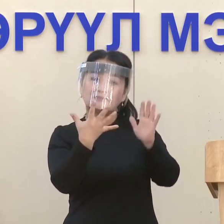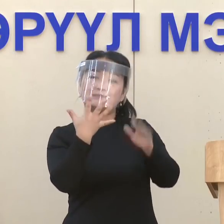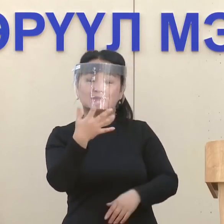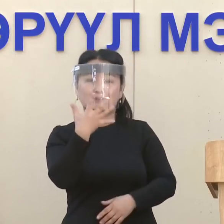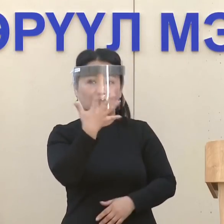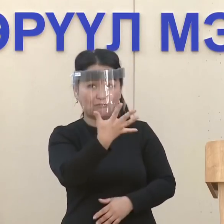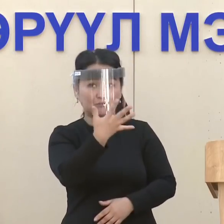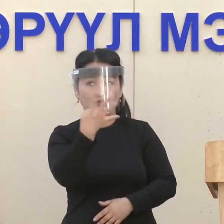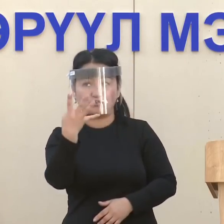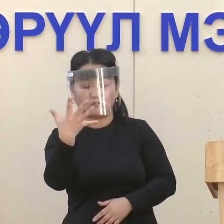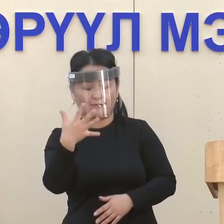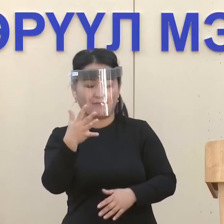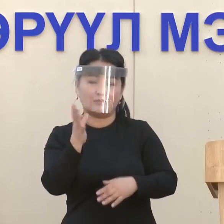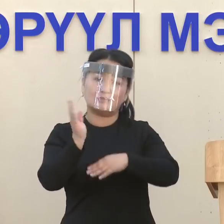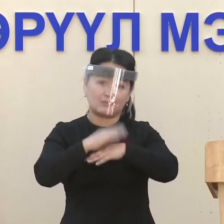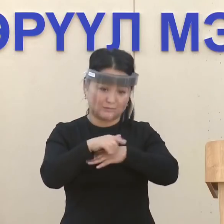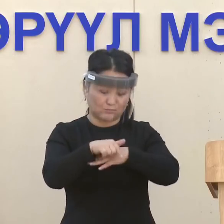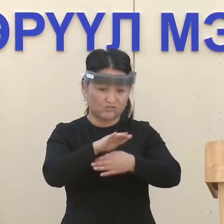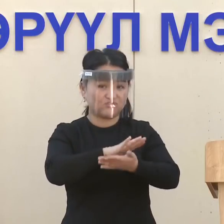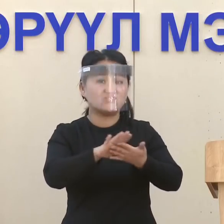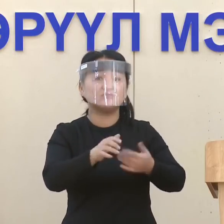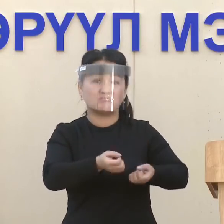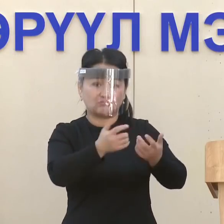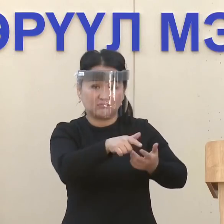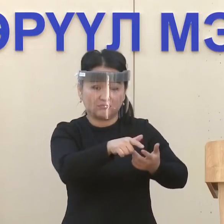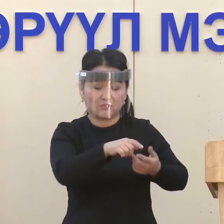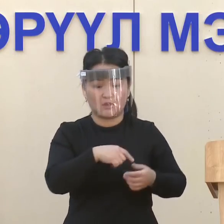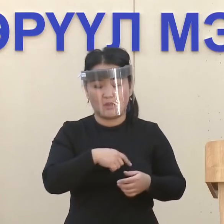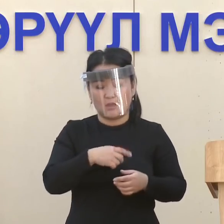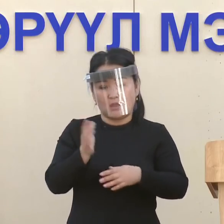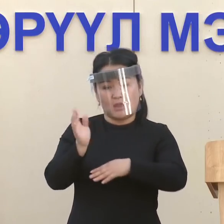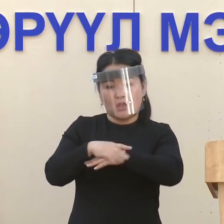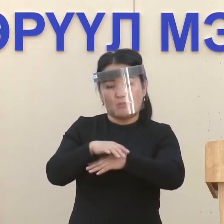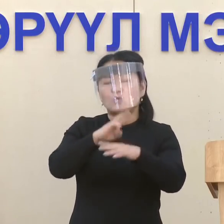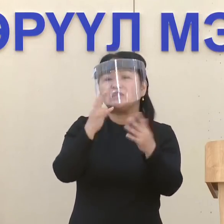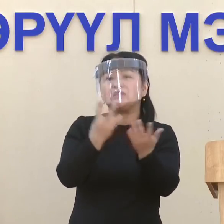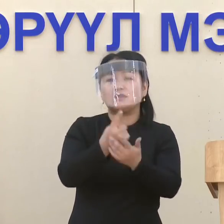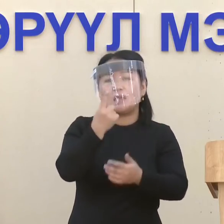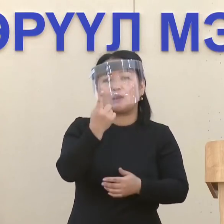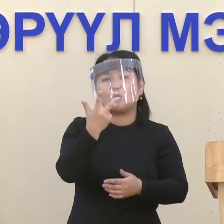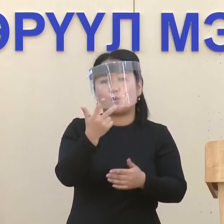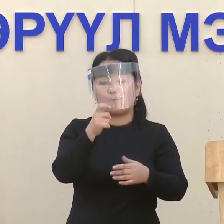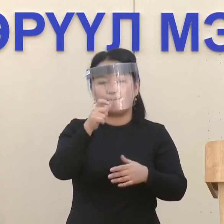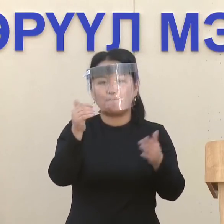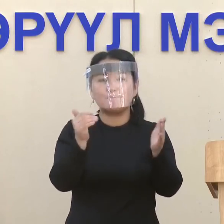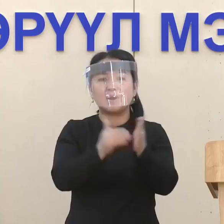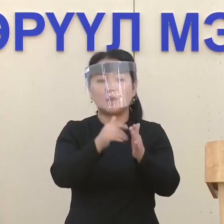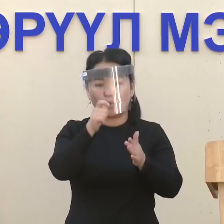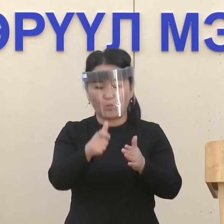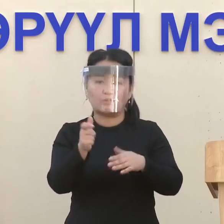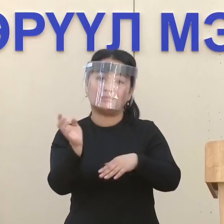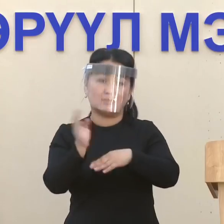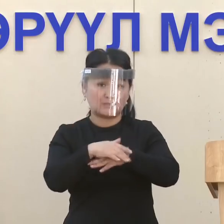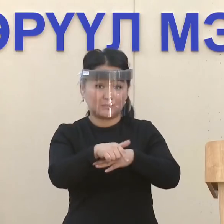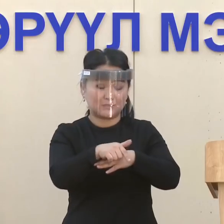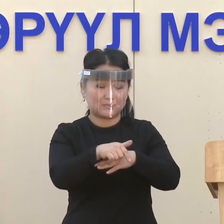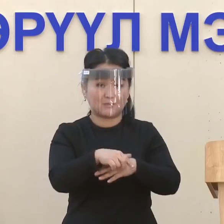бөгөөд халдварын улмаас нас барсан хүний тоо 13,000-ыг давсан байна. За бием гарагийн байдлаар